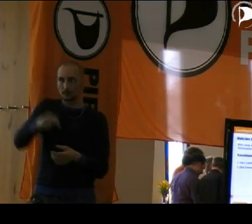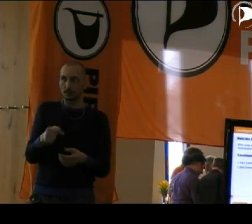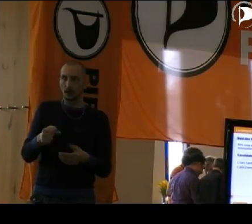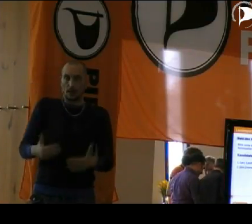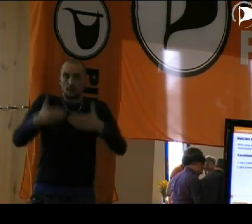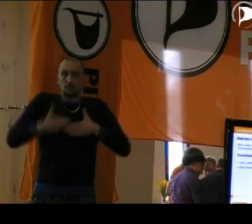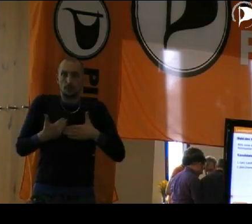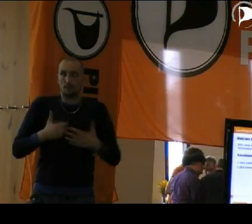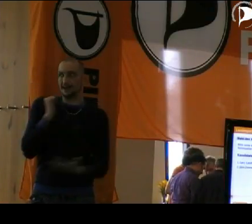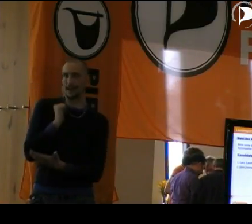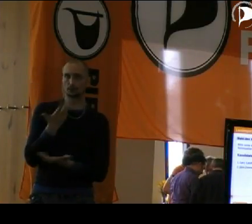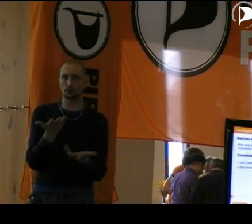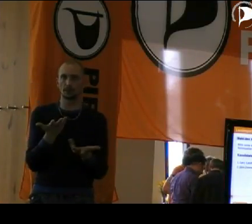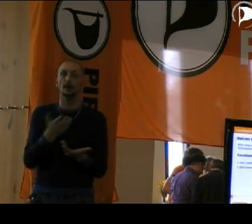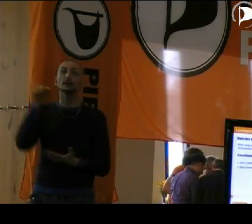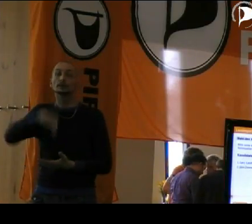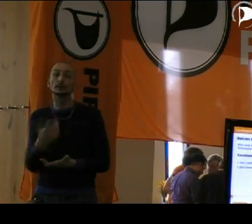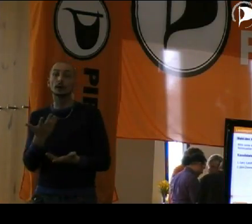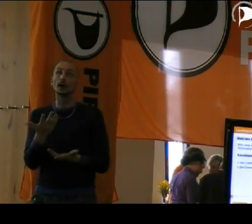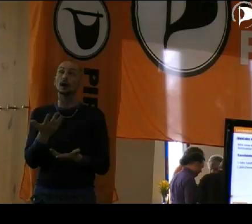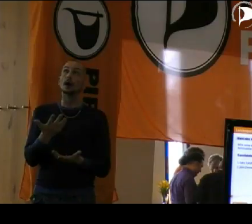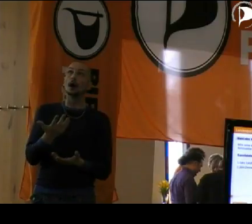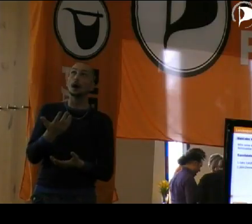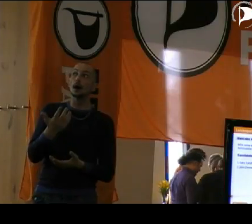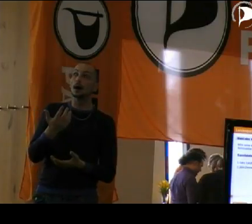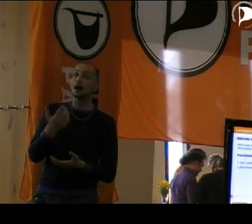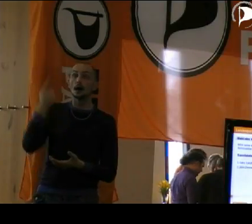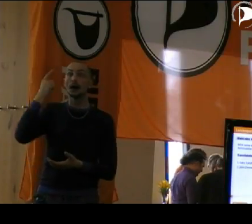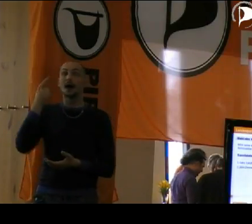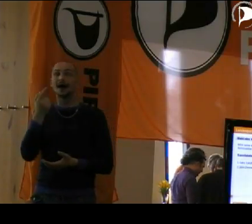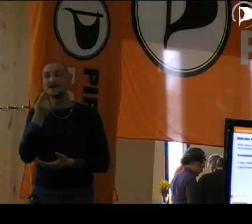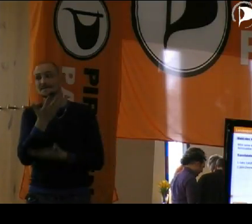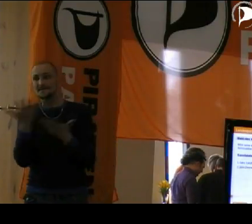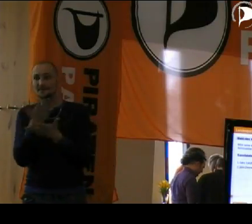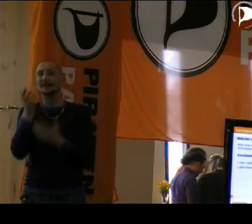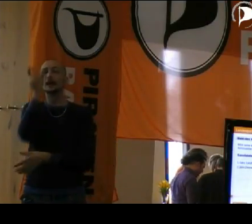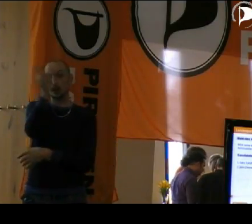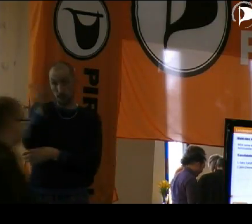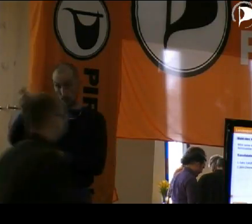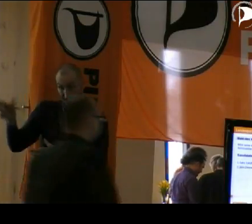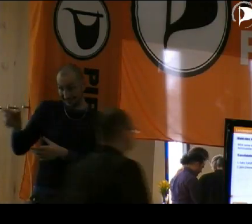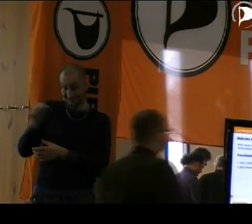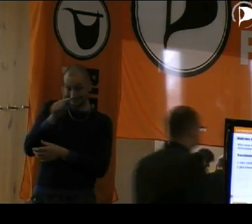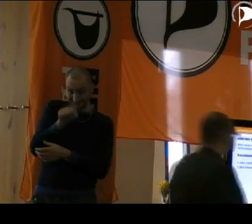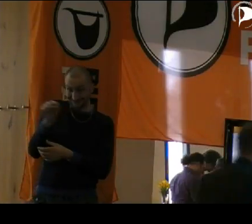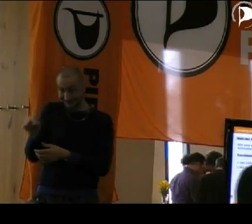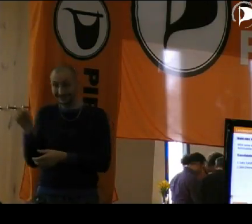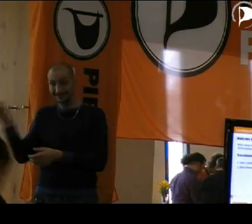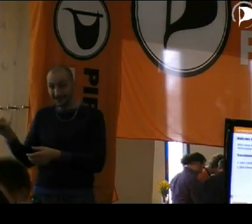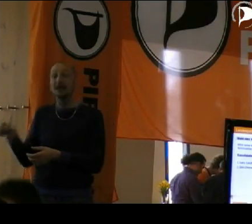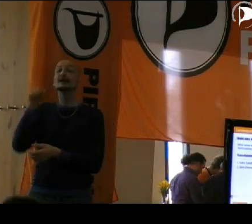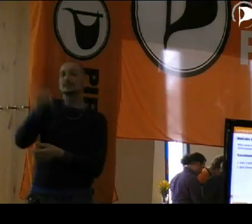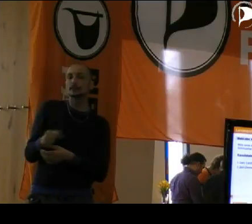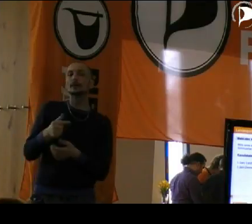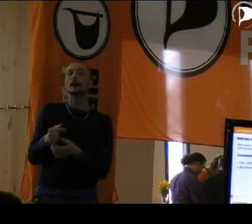und was ist nur bei einzelnen leute ihren frust abbauen und ihren spaß haben